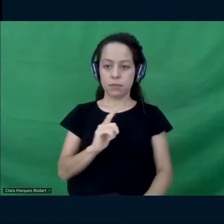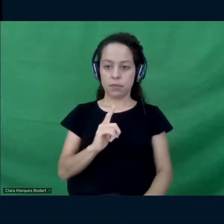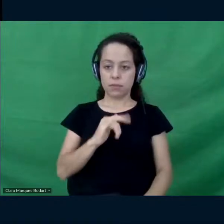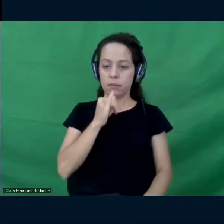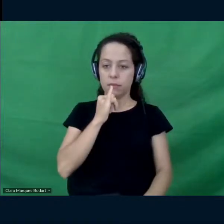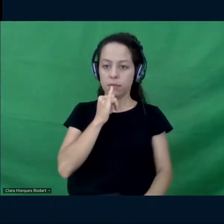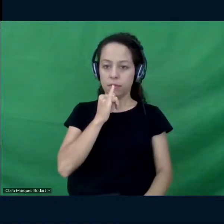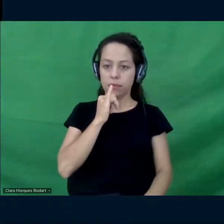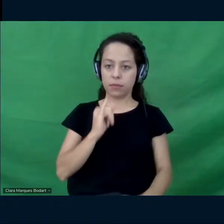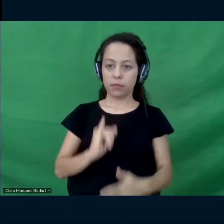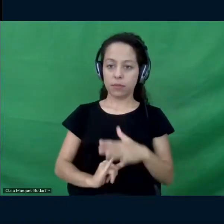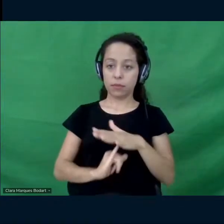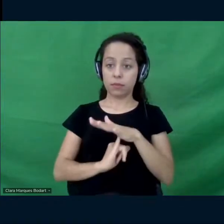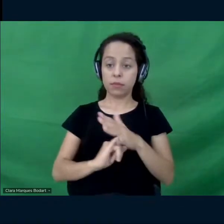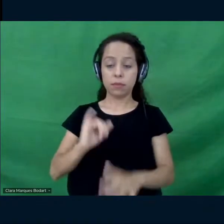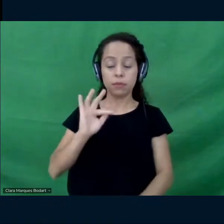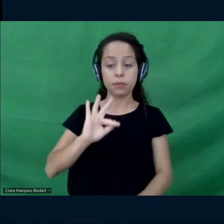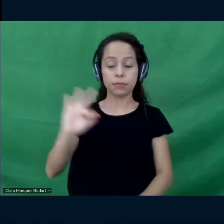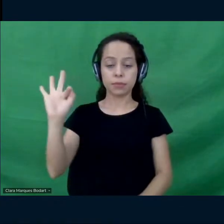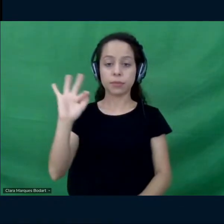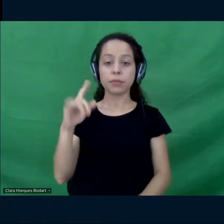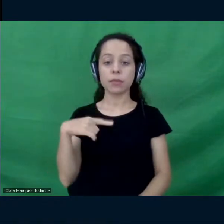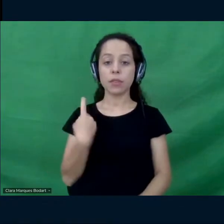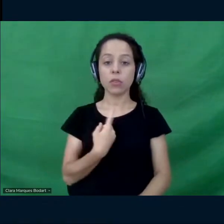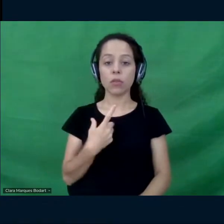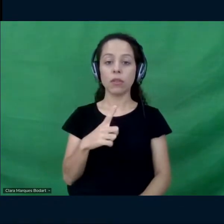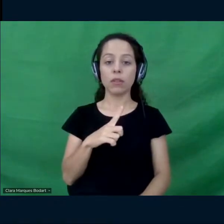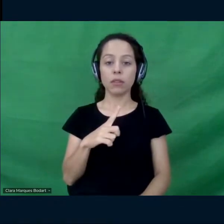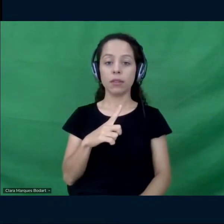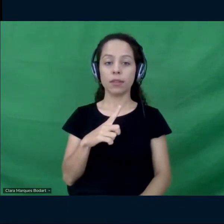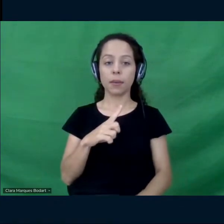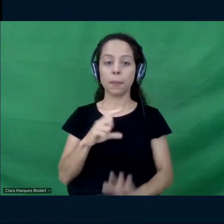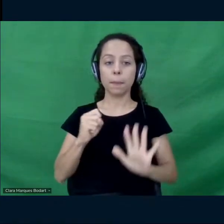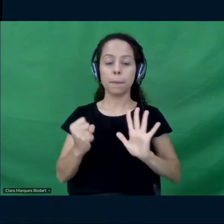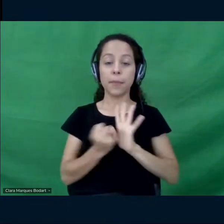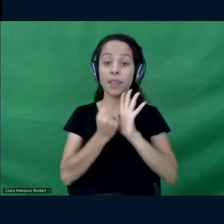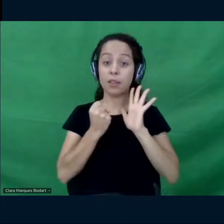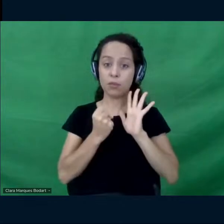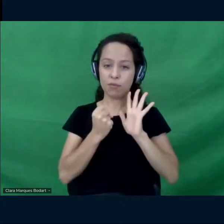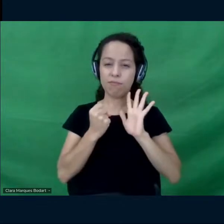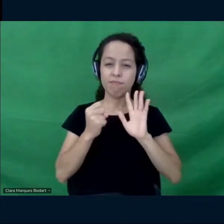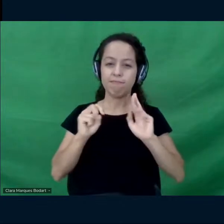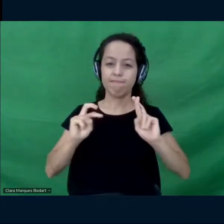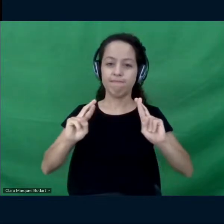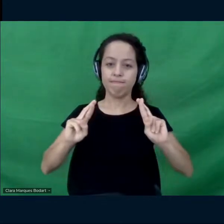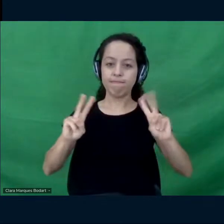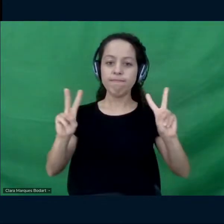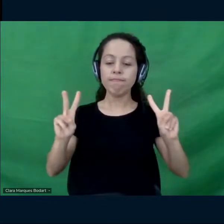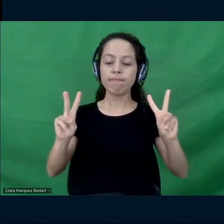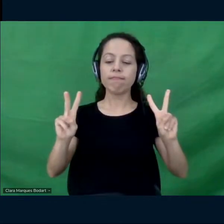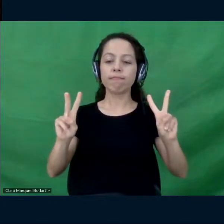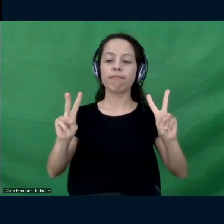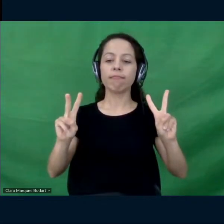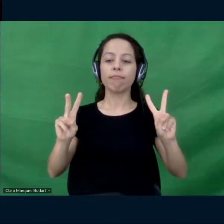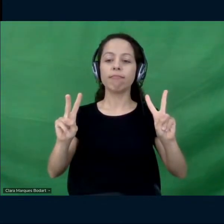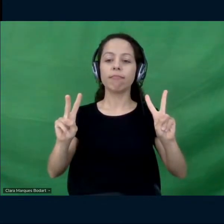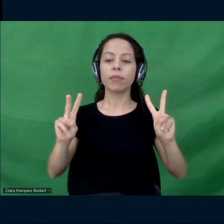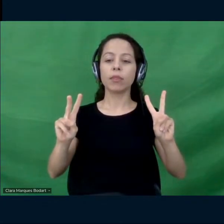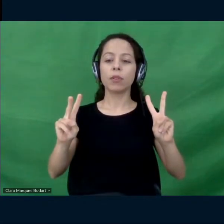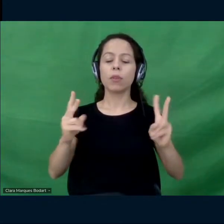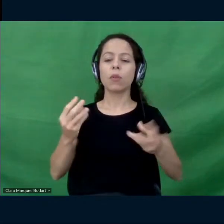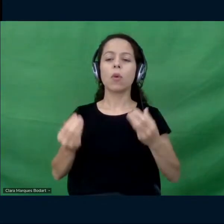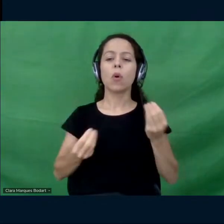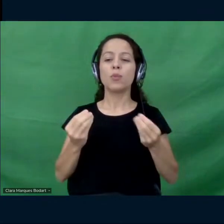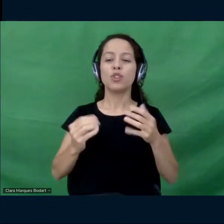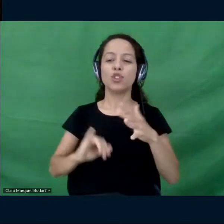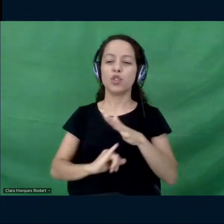dos institutos federais, uma diferença grande do modo como cada